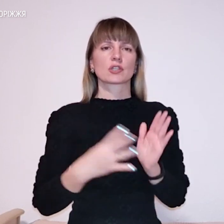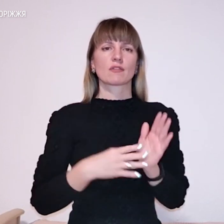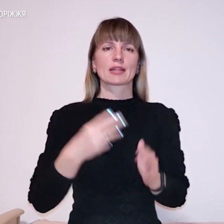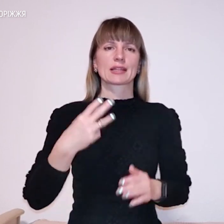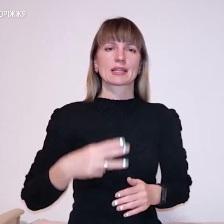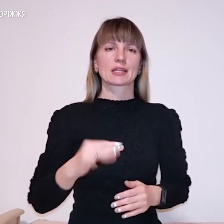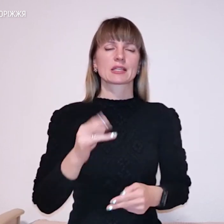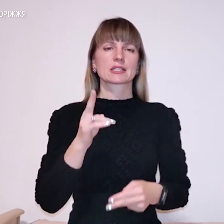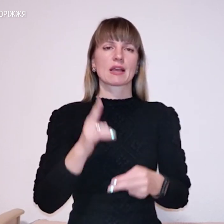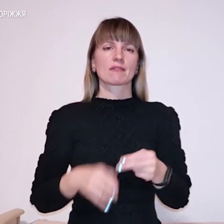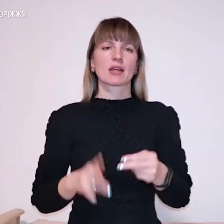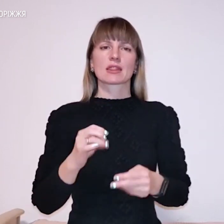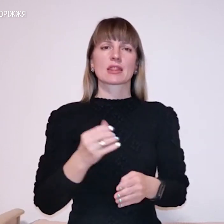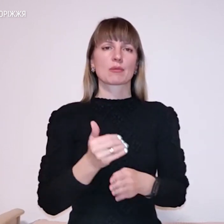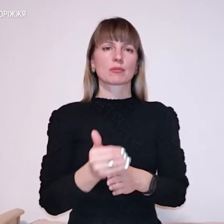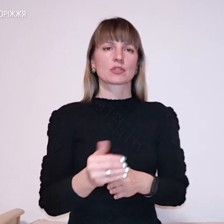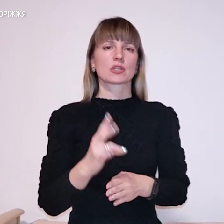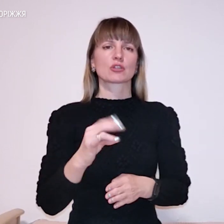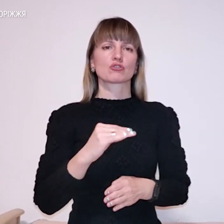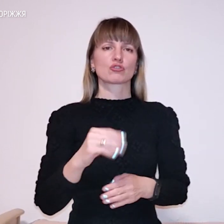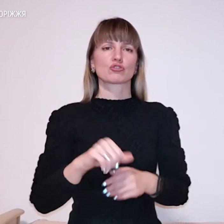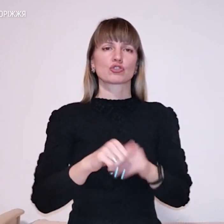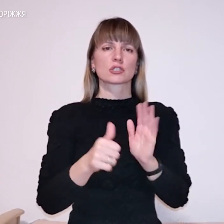і завершаться не пізніше, ніж